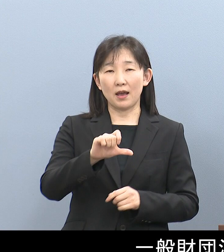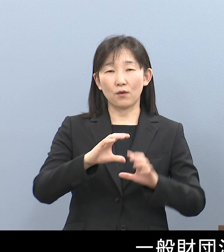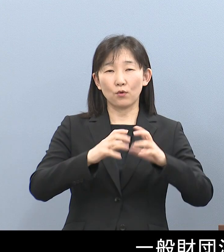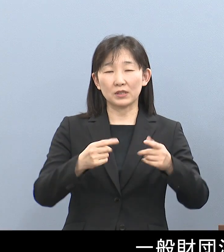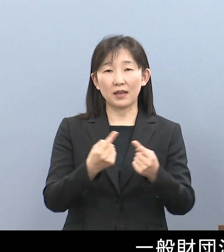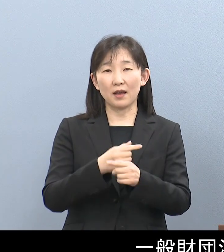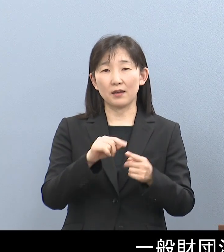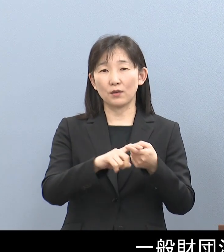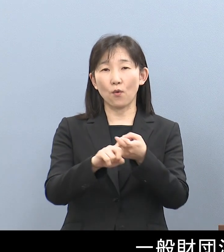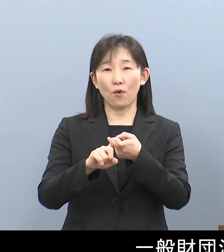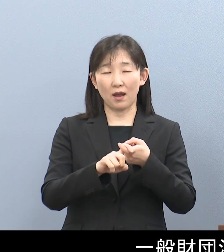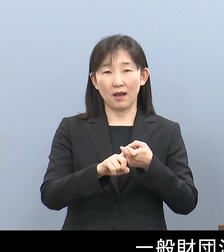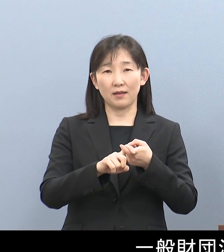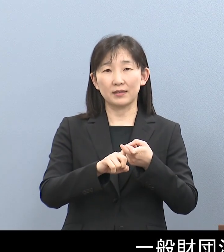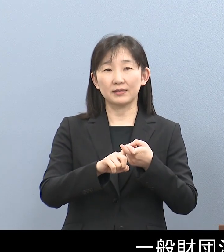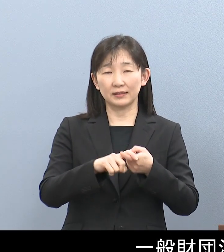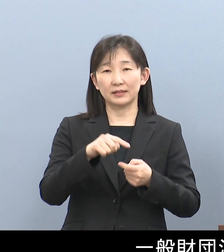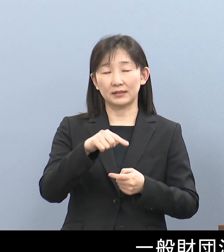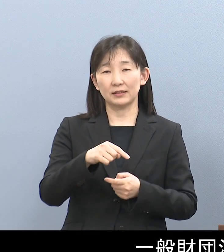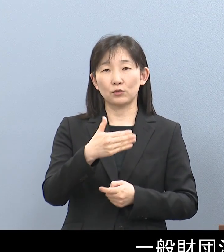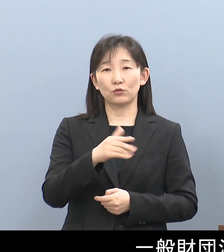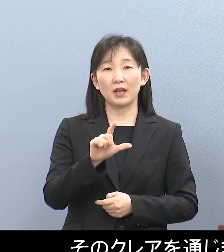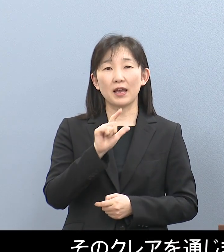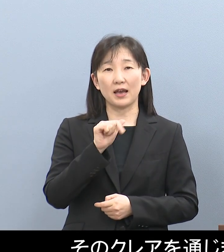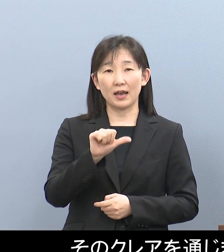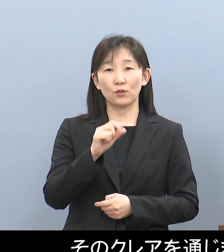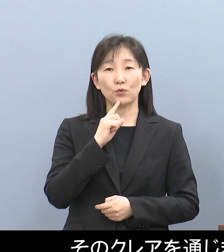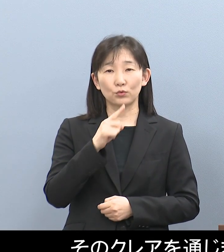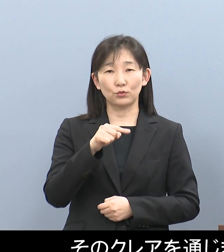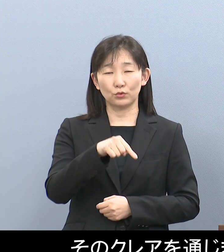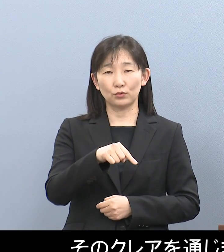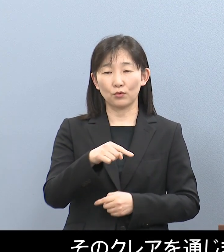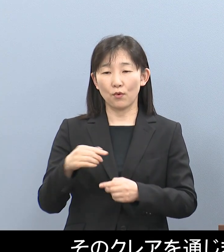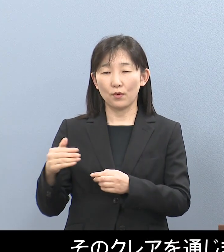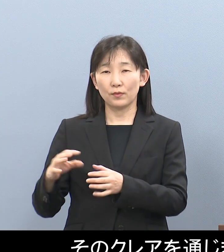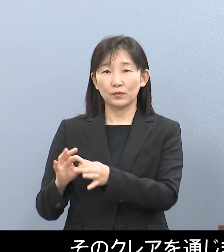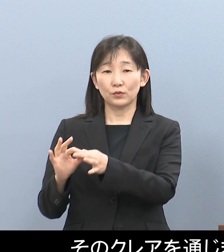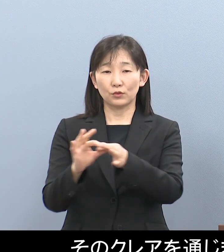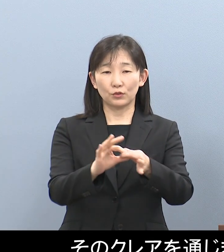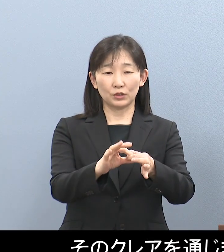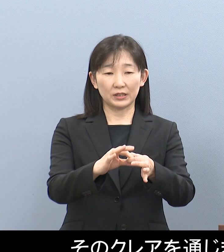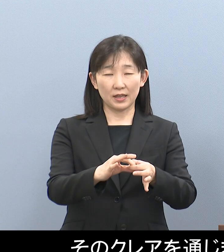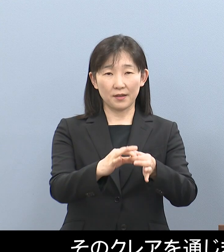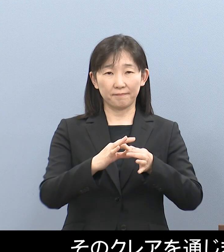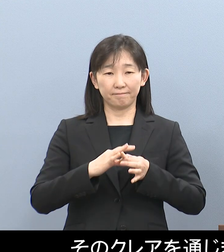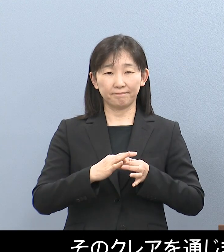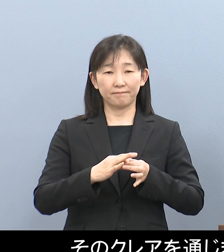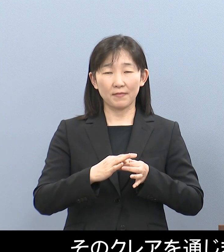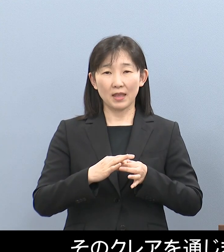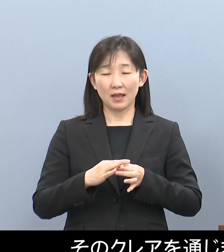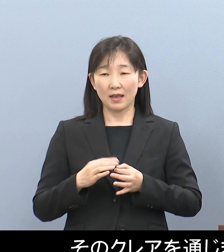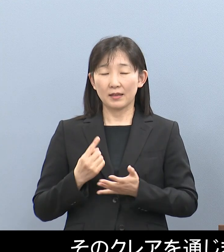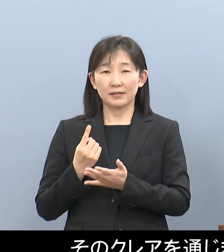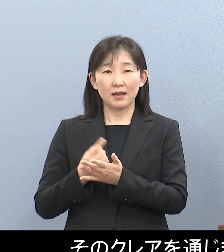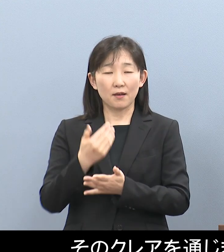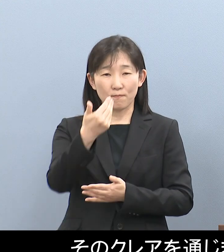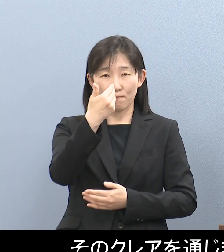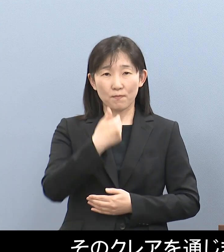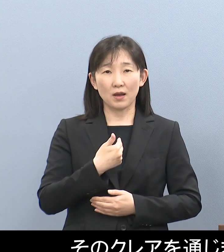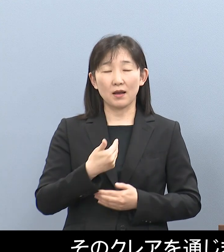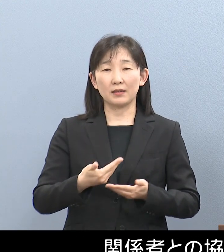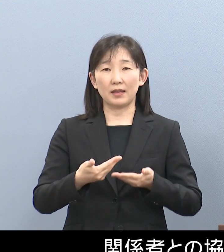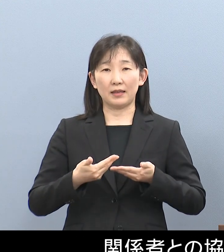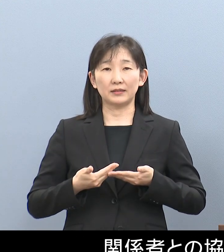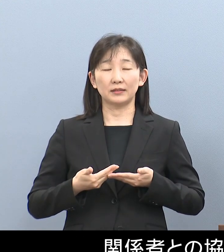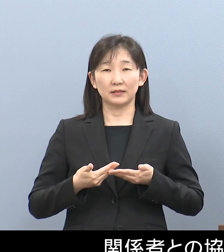会通称クレアと申しますけれどもそのクレアを通じまして本市の参加要請をいただいたことを受けま